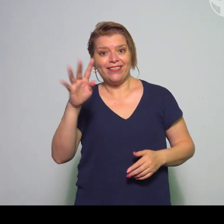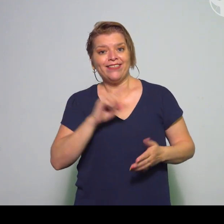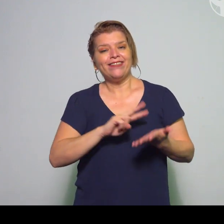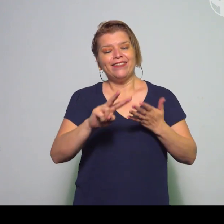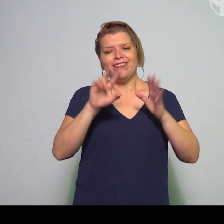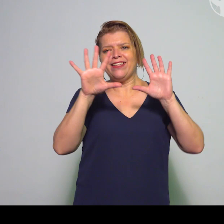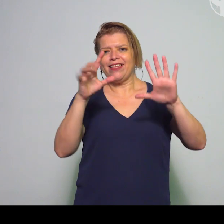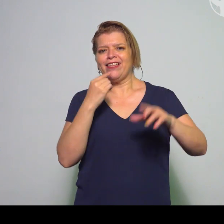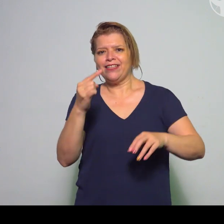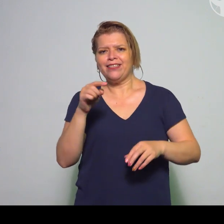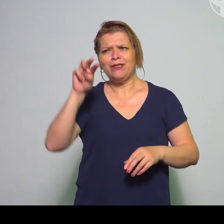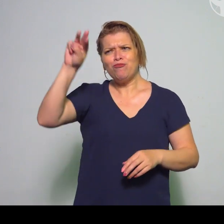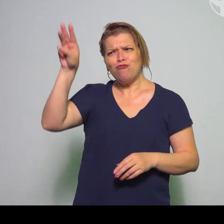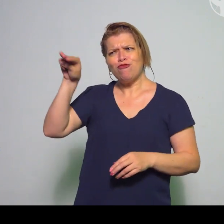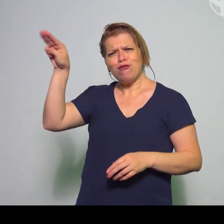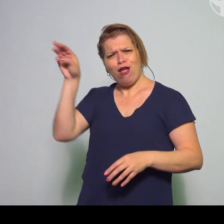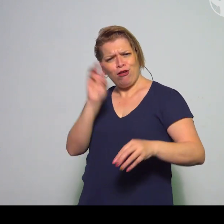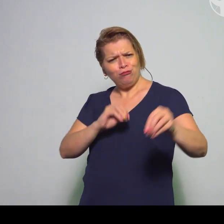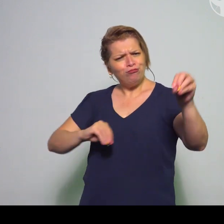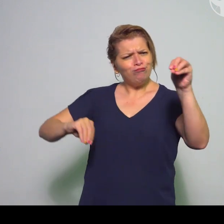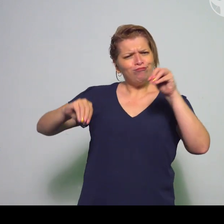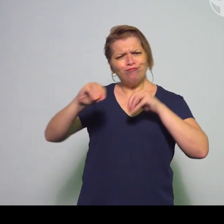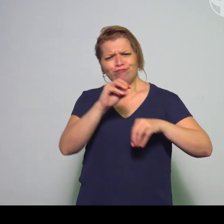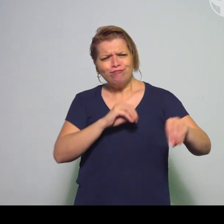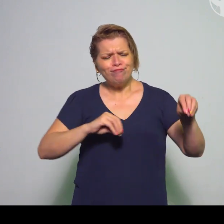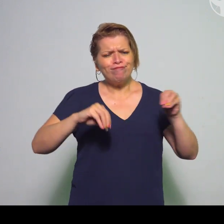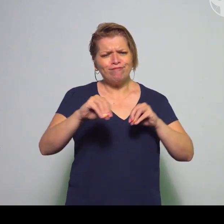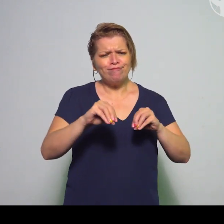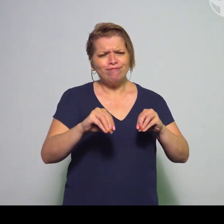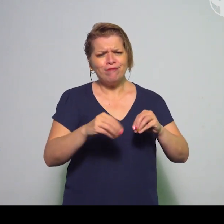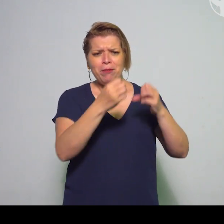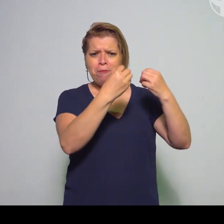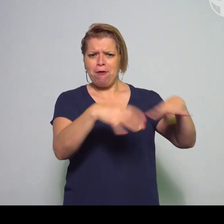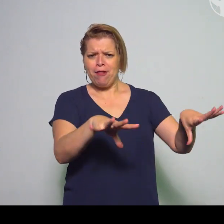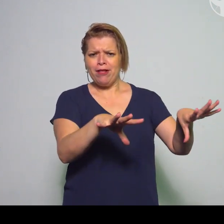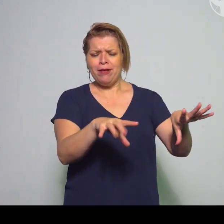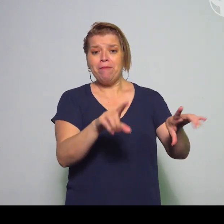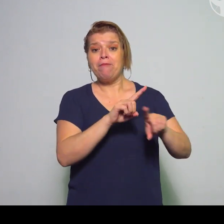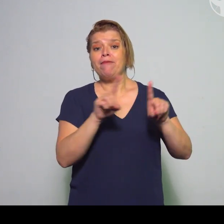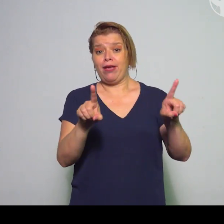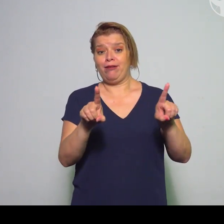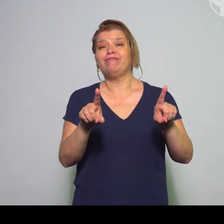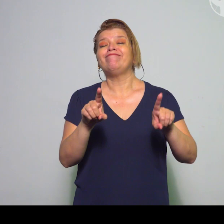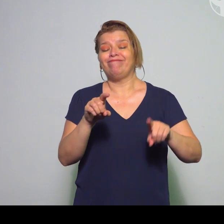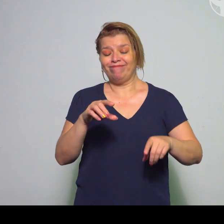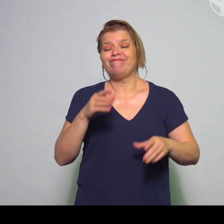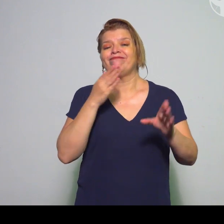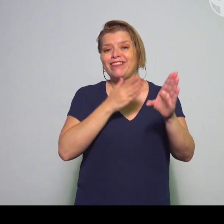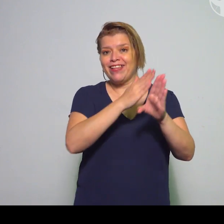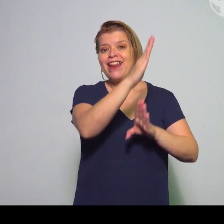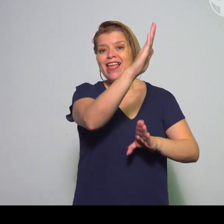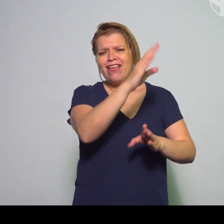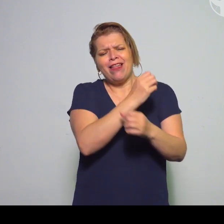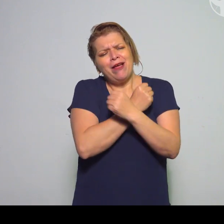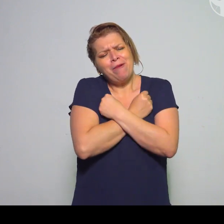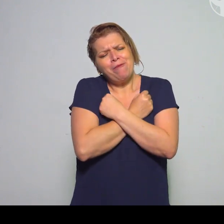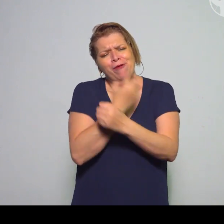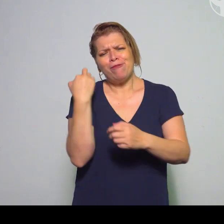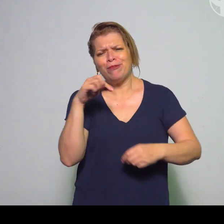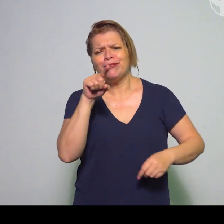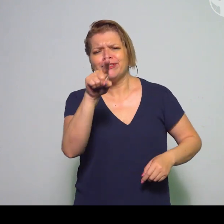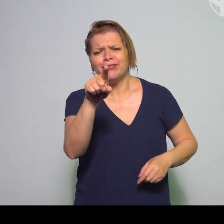dice: pues las montañas podrán moverse y las colinas desaparecer, pero aún así mi fiel amor por